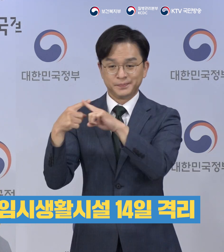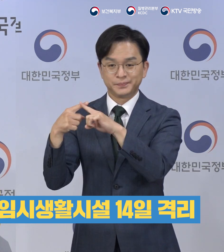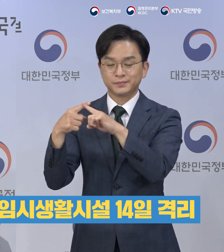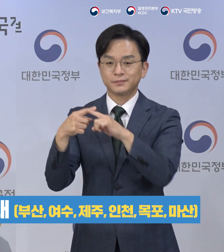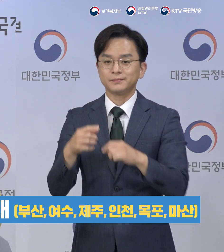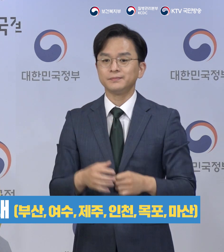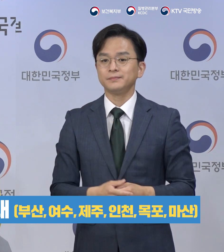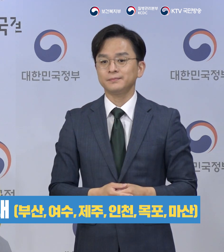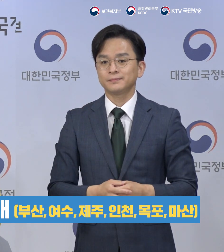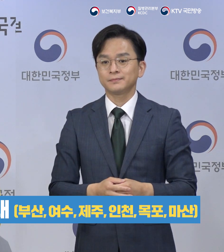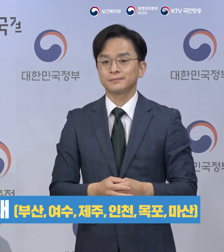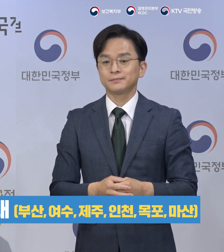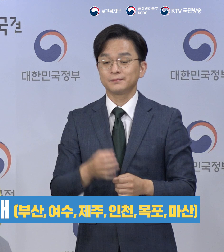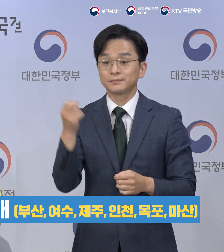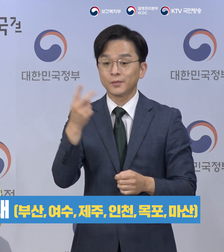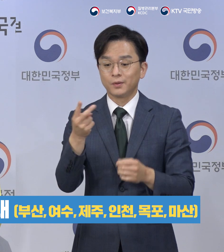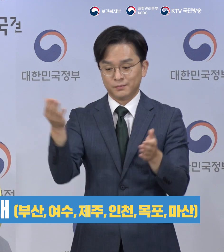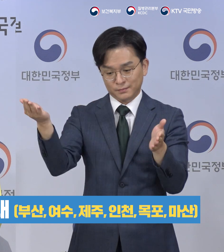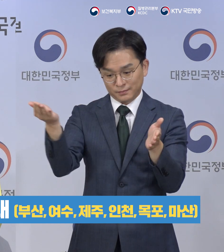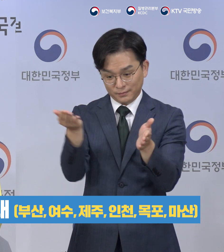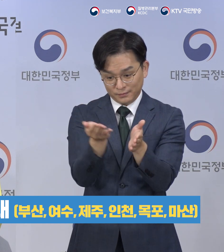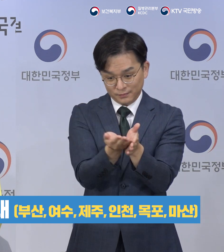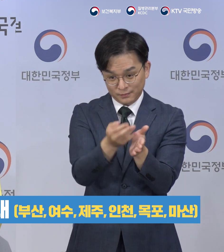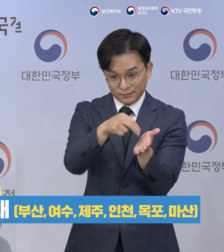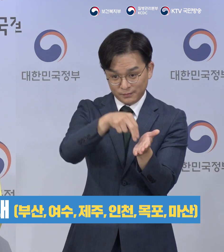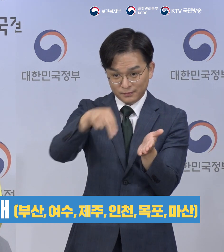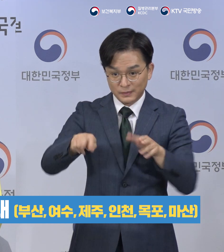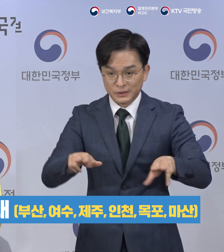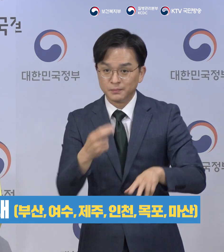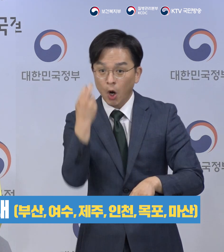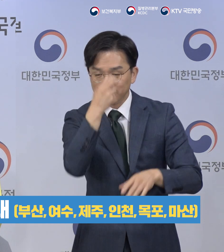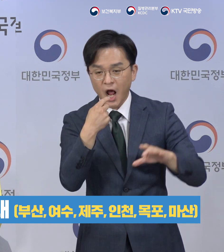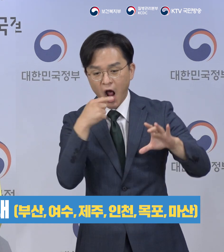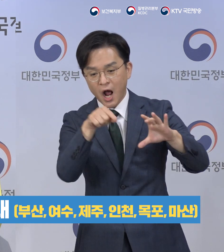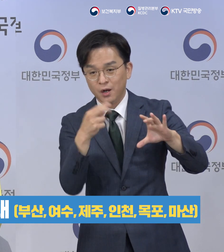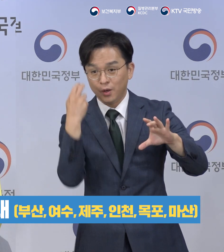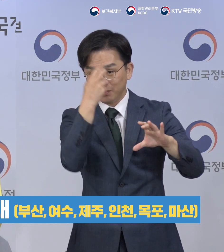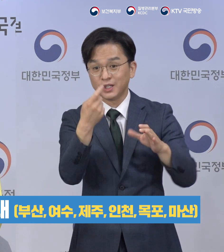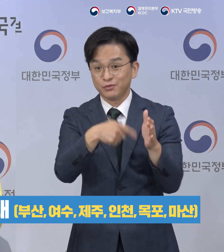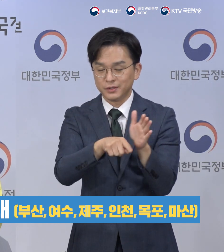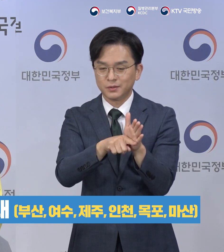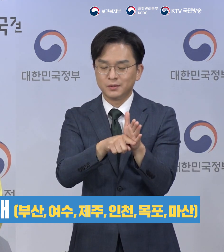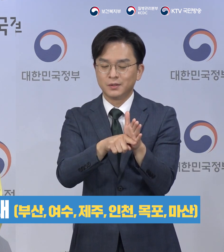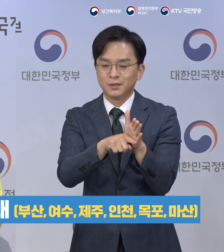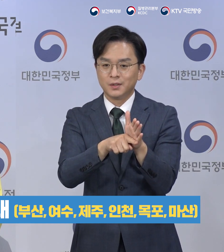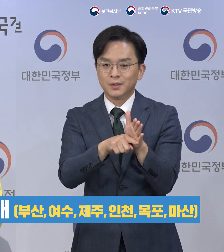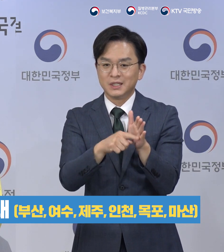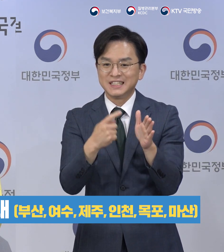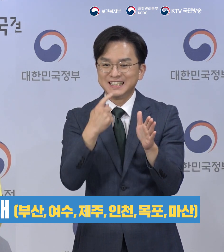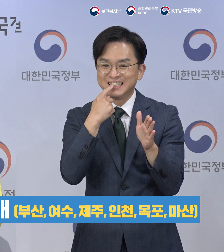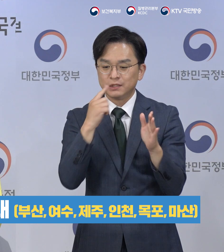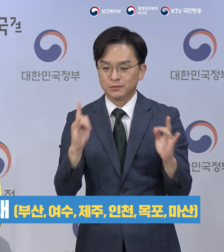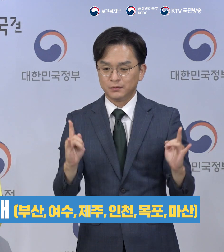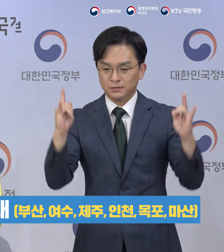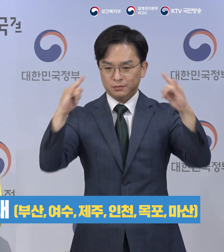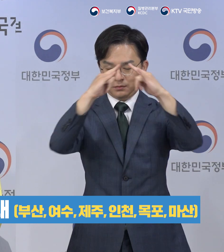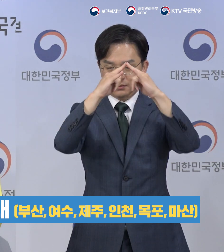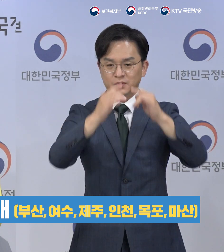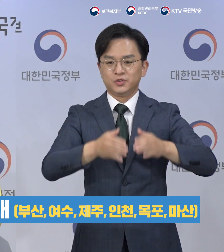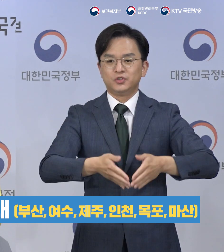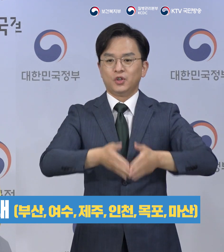합니다. 또한 항만에서의 신속한 진단검사를 위해 코로나19 진단검사를